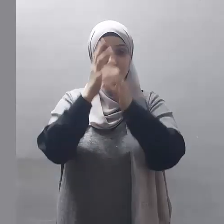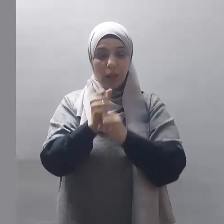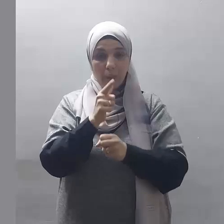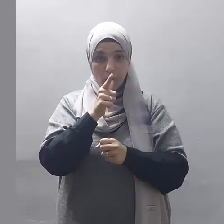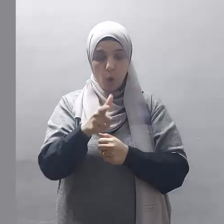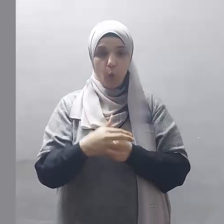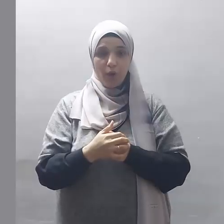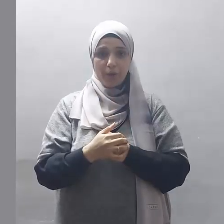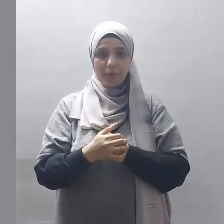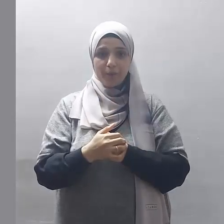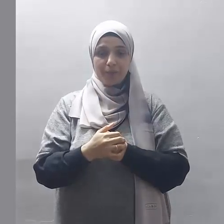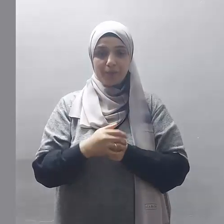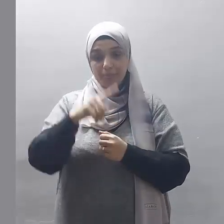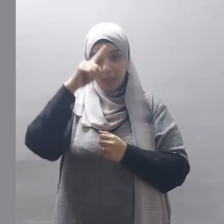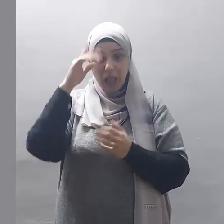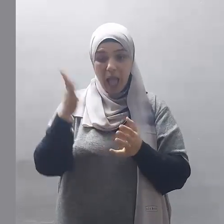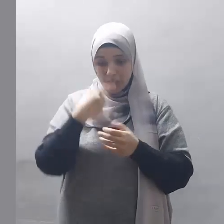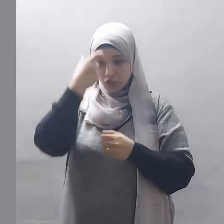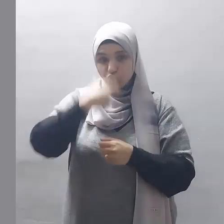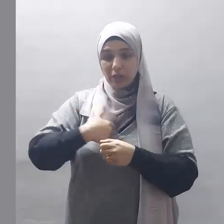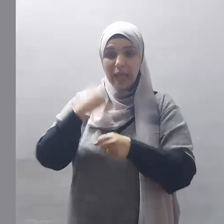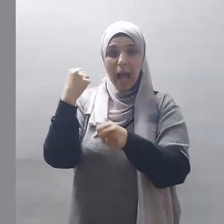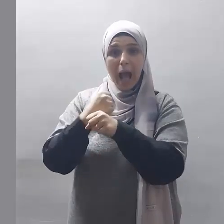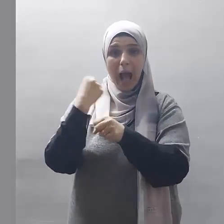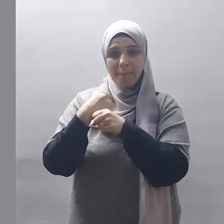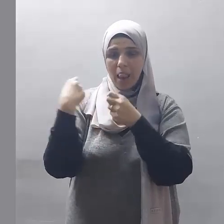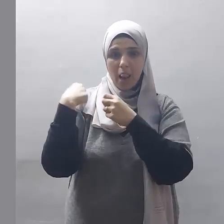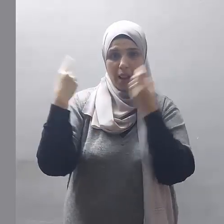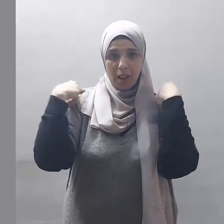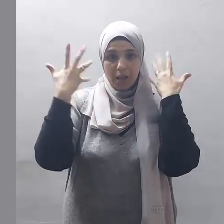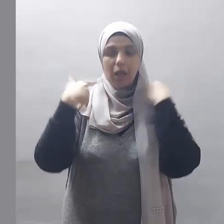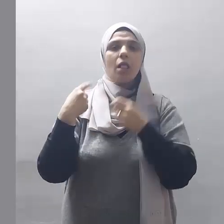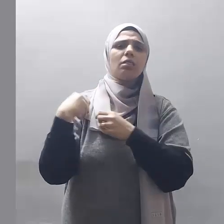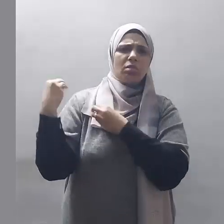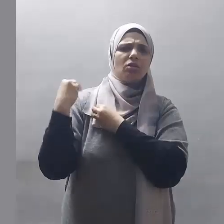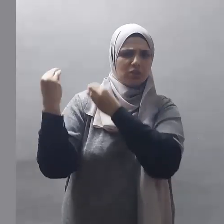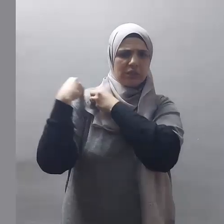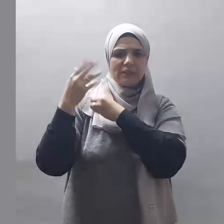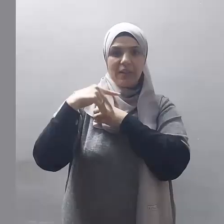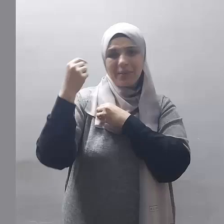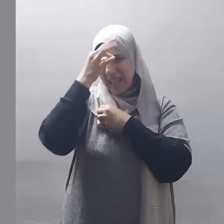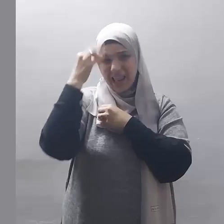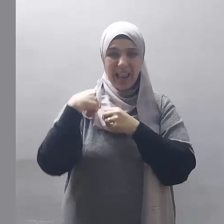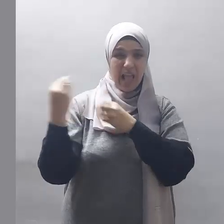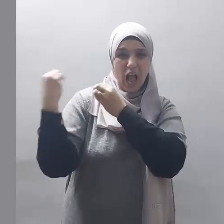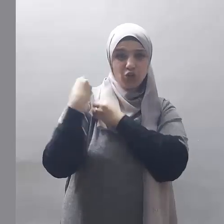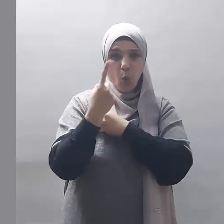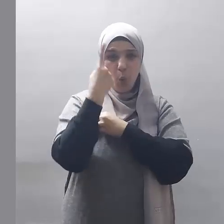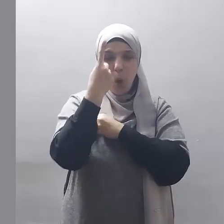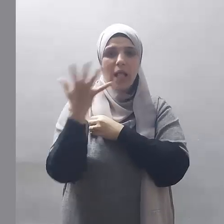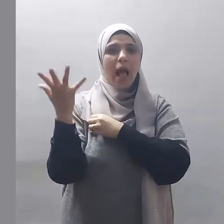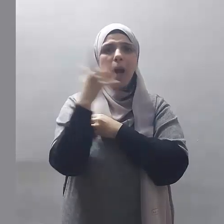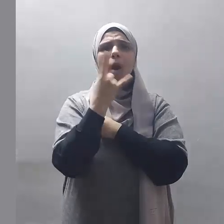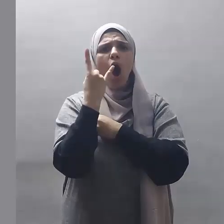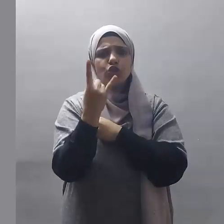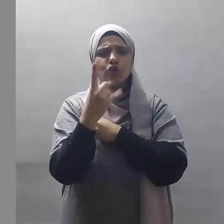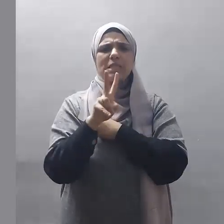وسلم كل عمل ابن ادم يضاعف الحسنه بعشر امثاله الى 700 ضعف قال